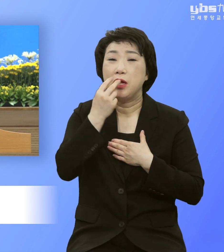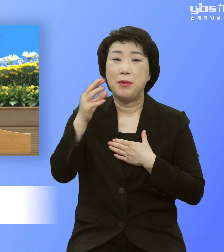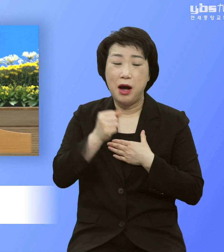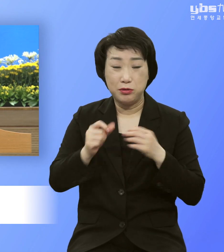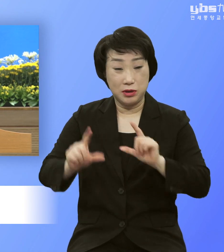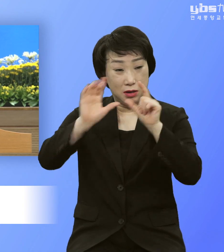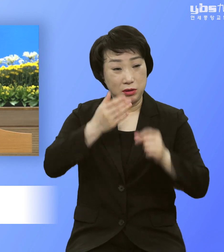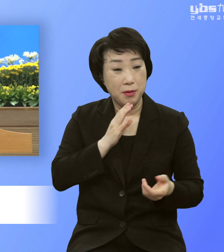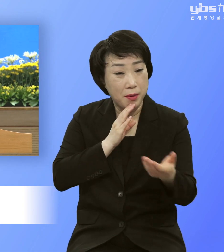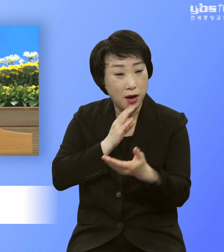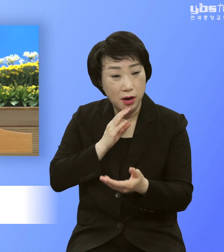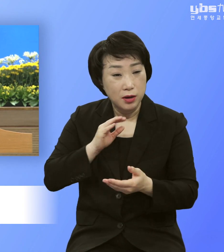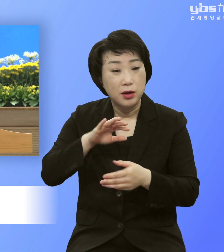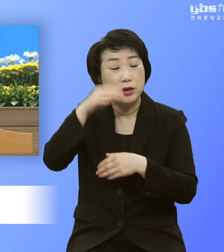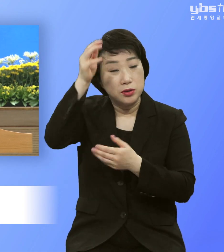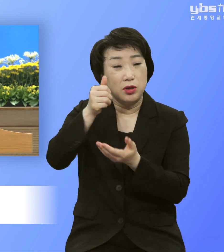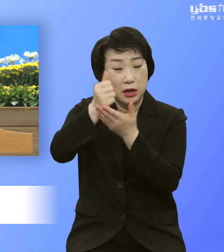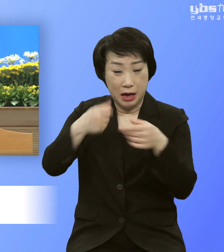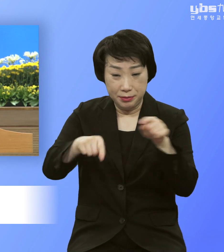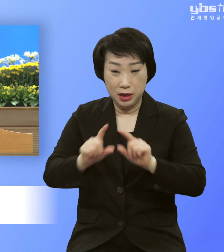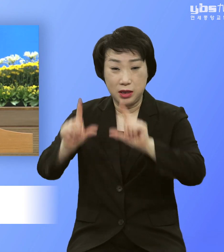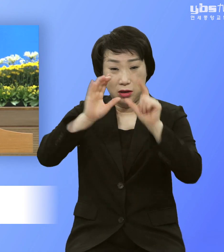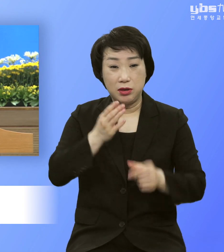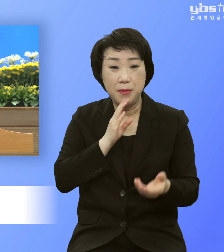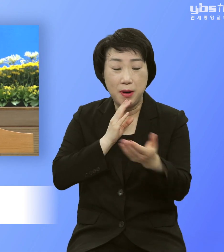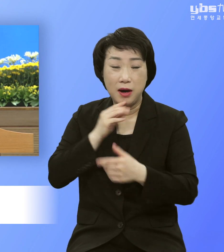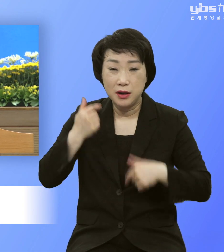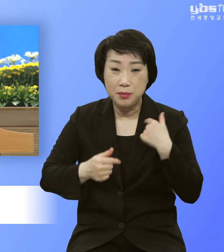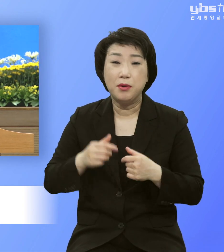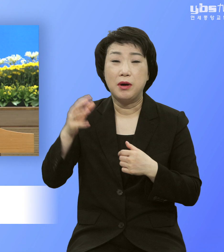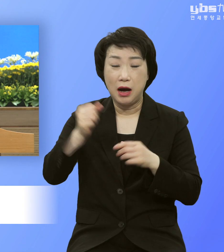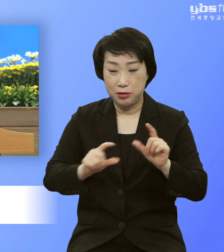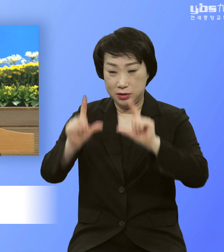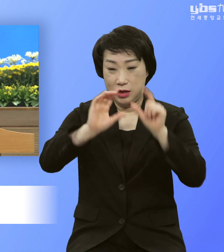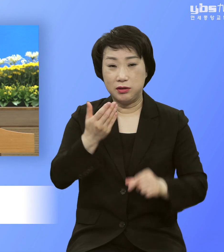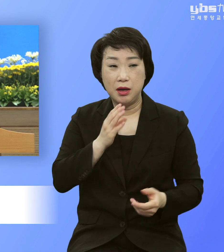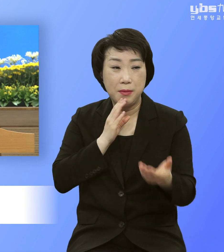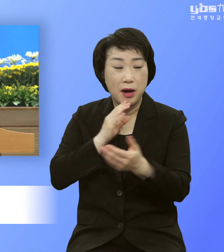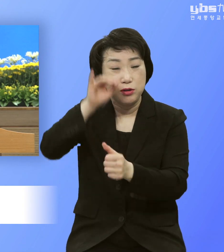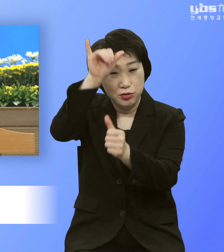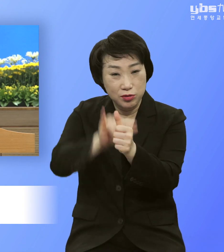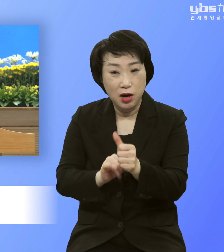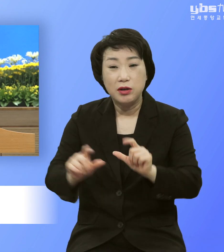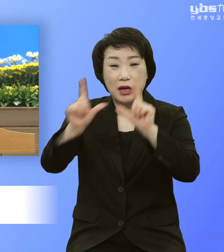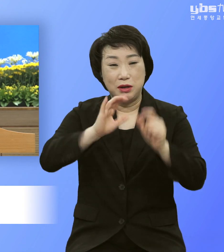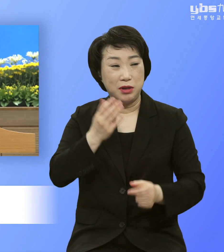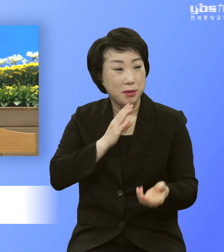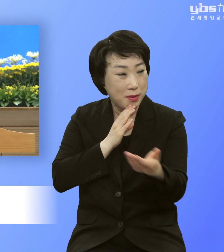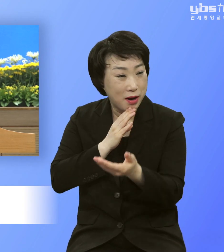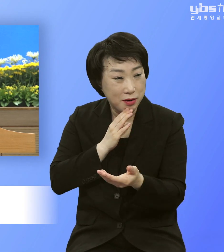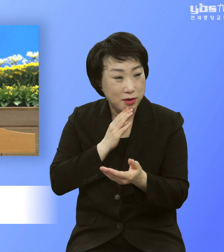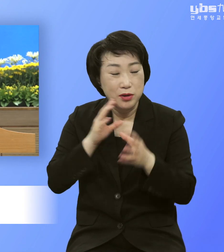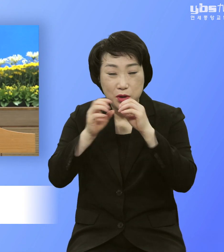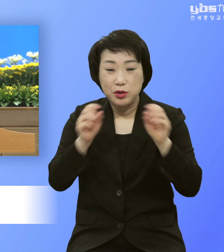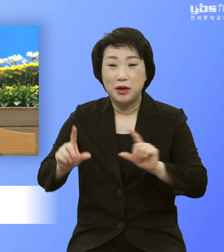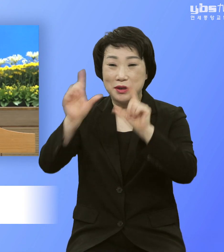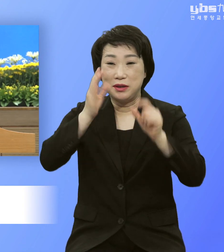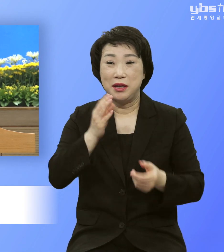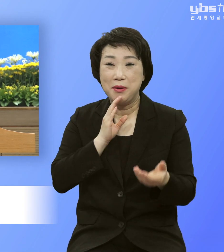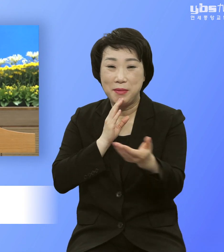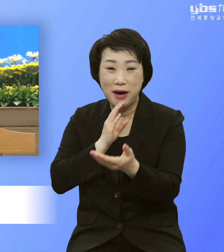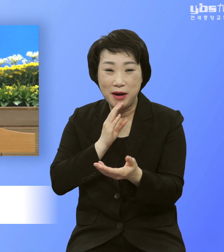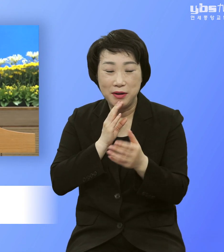되니까, 예, 성령으로 살아야 되니까, 기도하고 살아야 되니까, 충성하고 기도하고 살아야 되니까, 전도하고